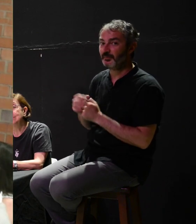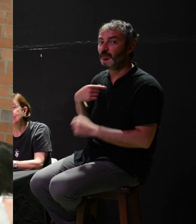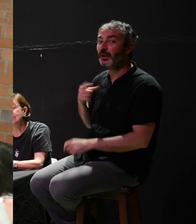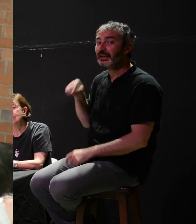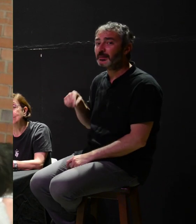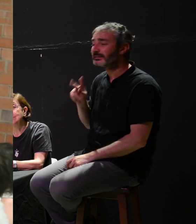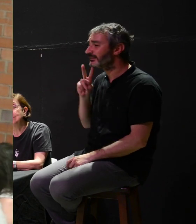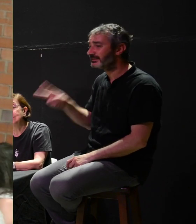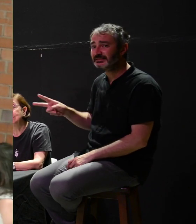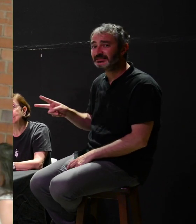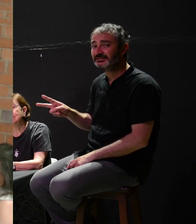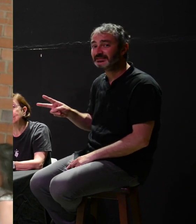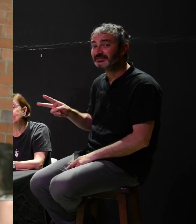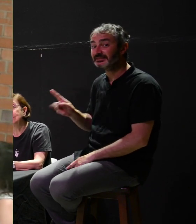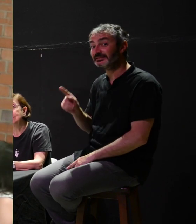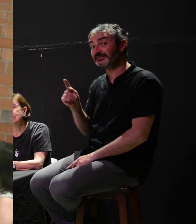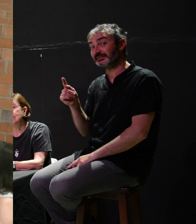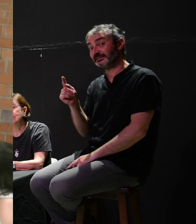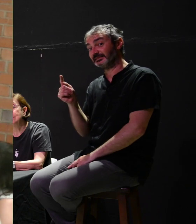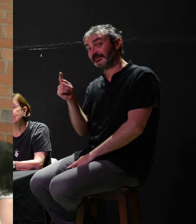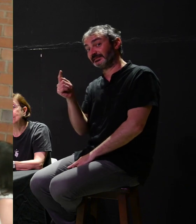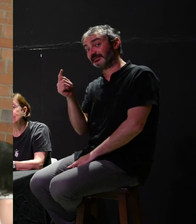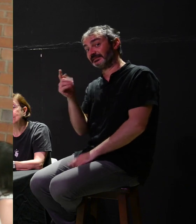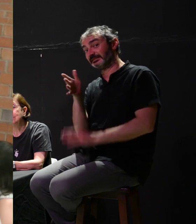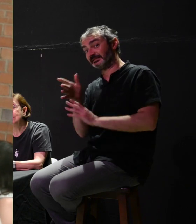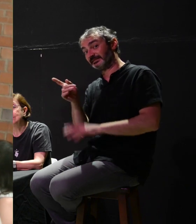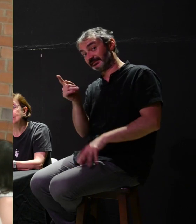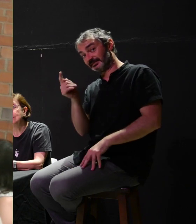Comentar molt ràpid. Ara